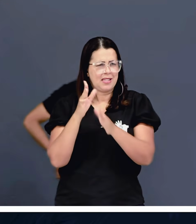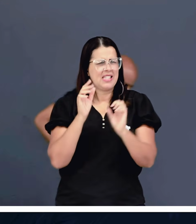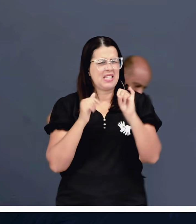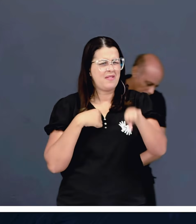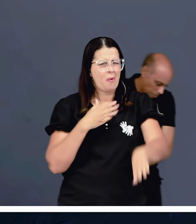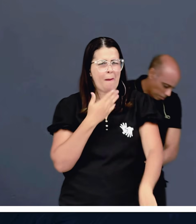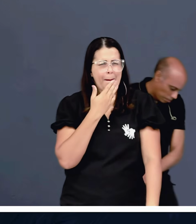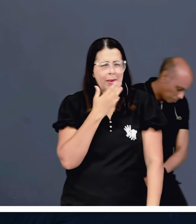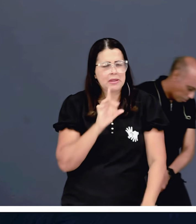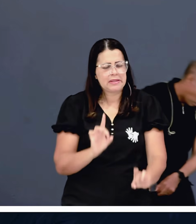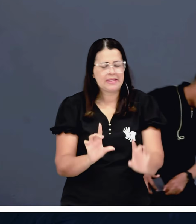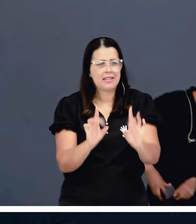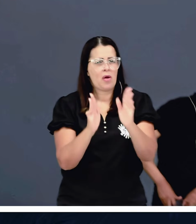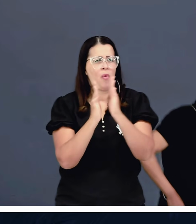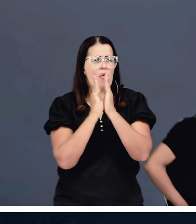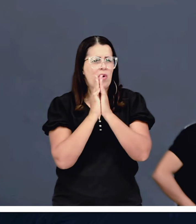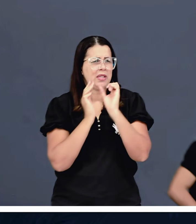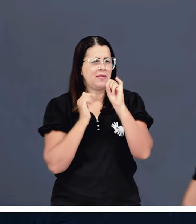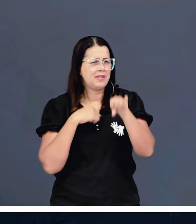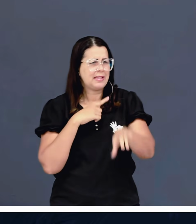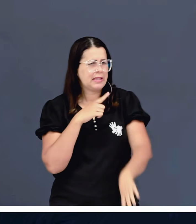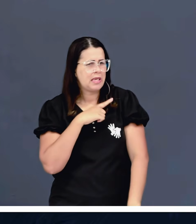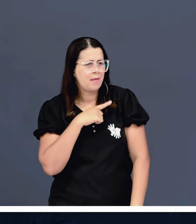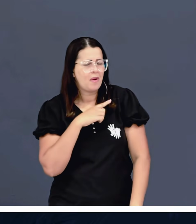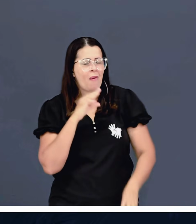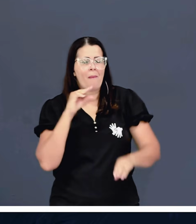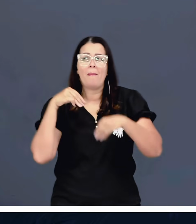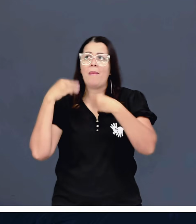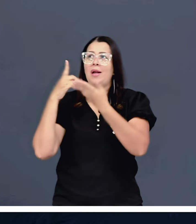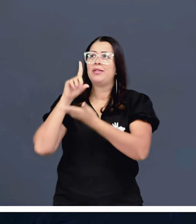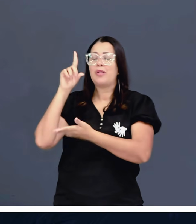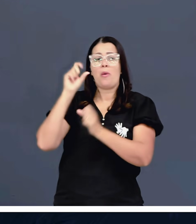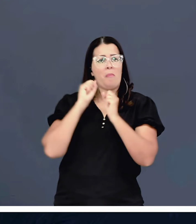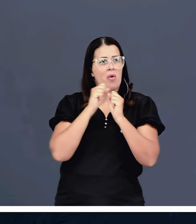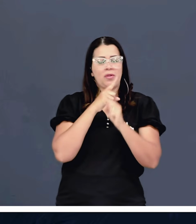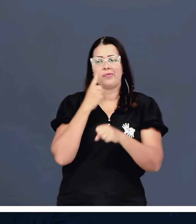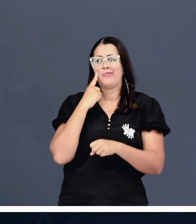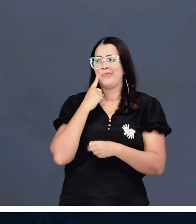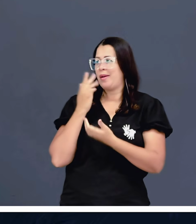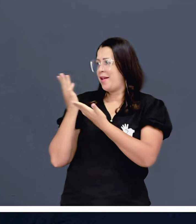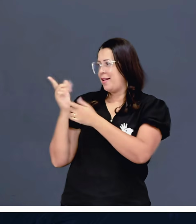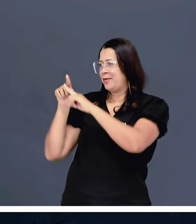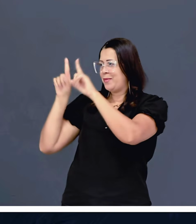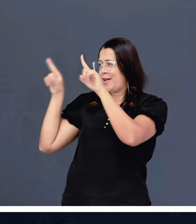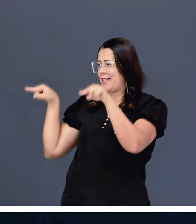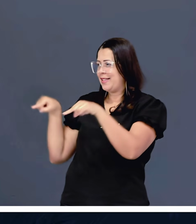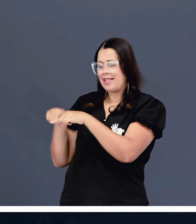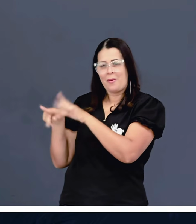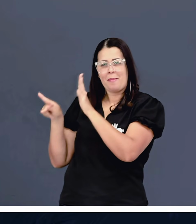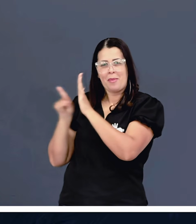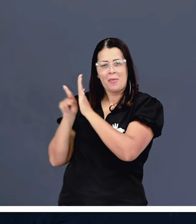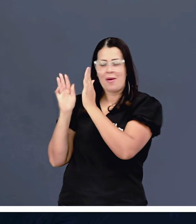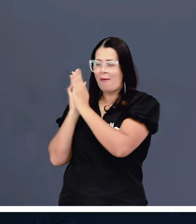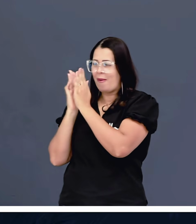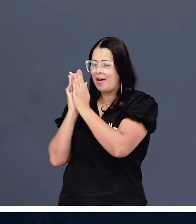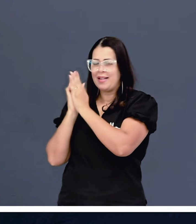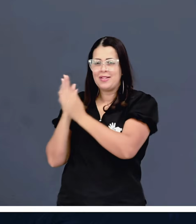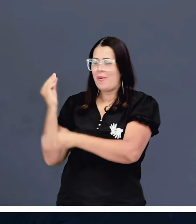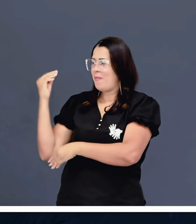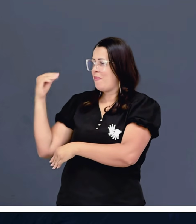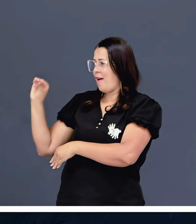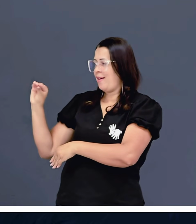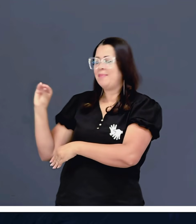pedido especial de oração que você tem para colocar diante do Senhor, você pode se dirigir ali no nosso painel de oração, coloque o seu